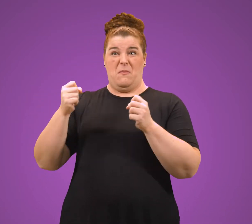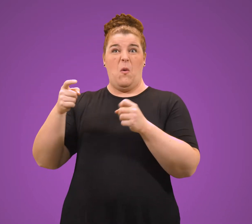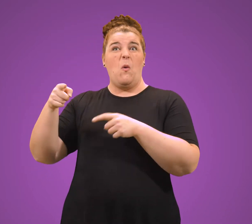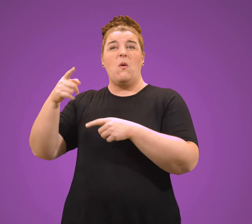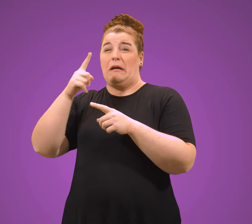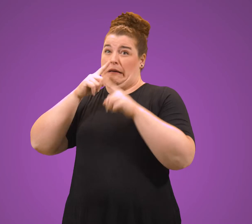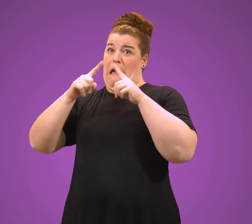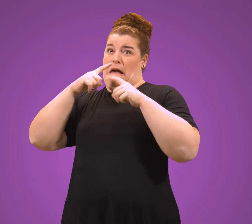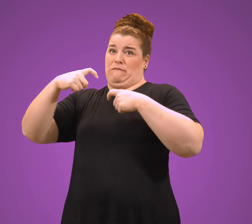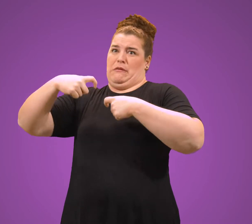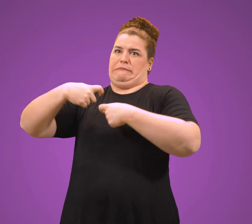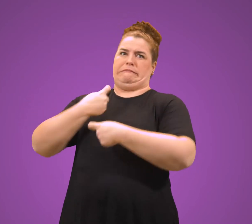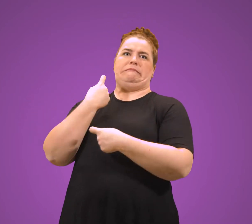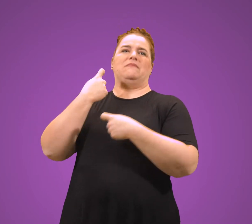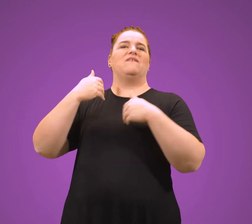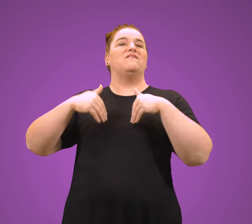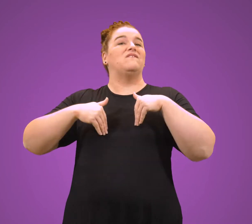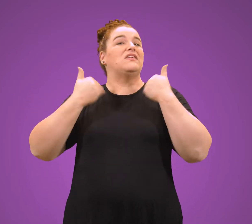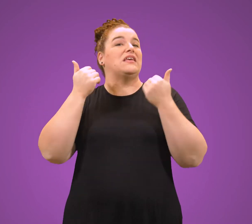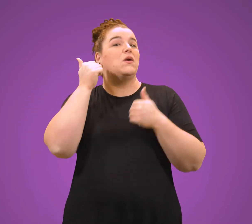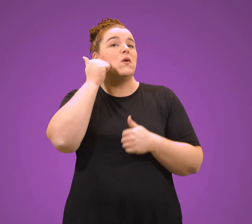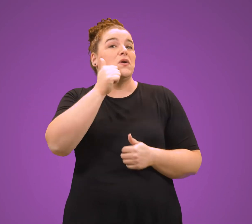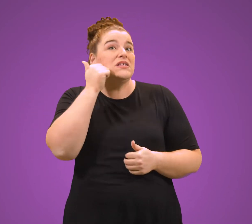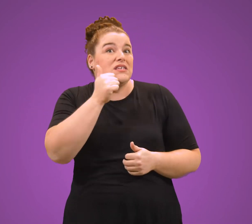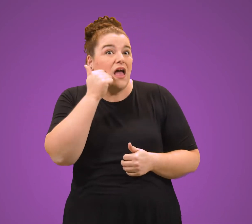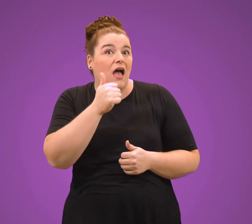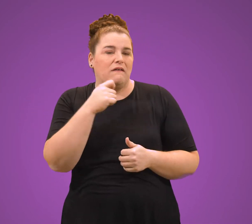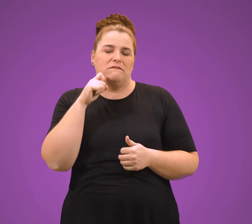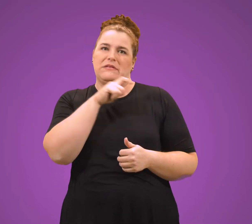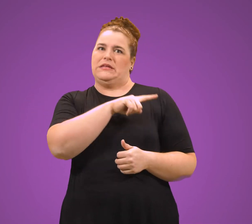graves pour nuire au fonctionnement quotidien.